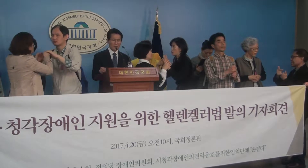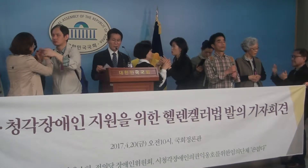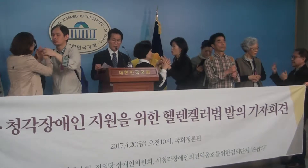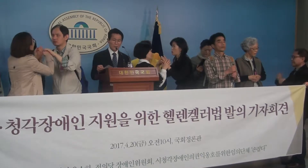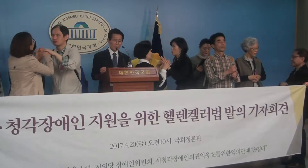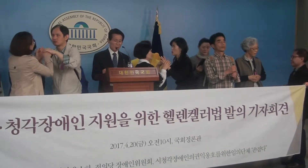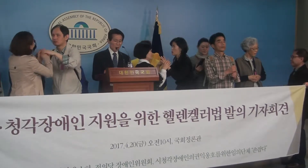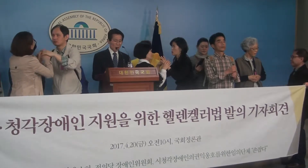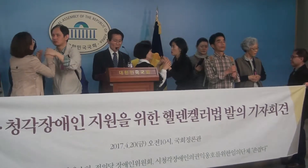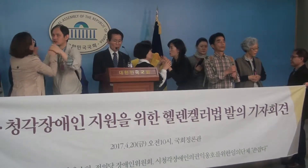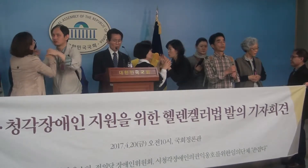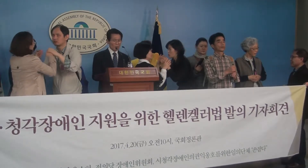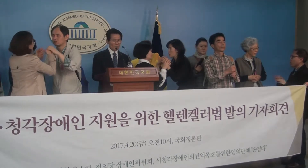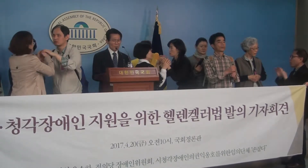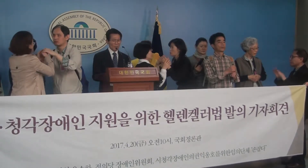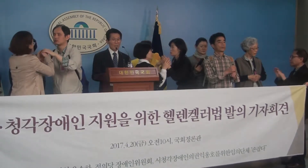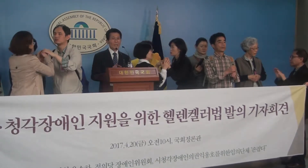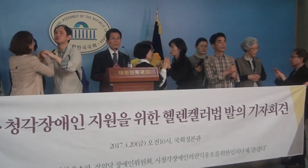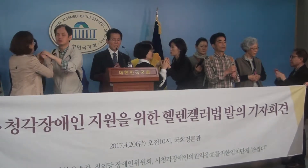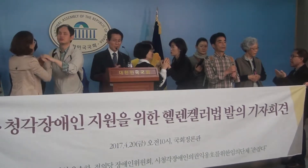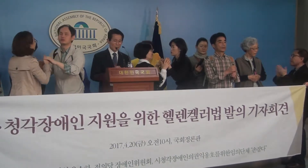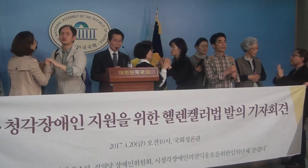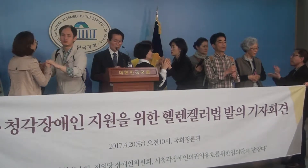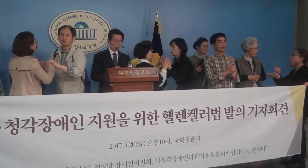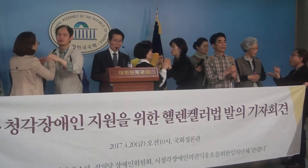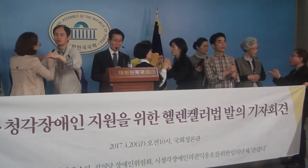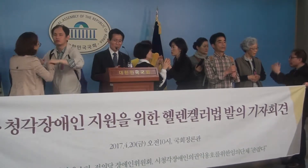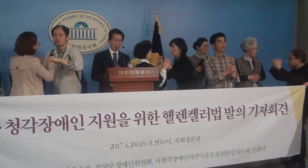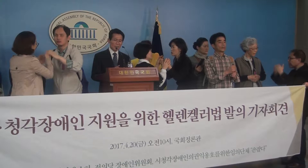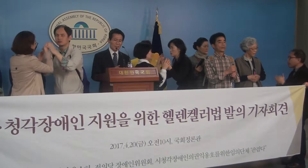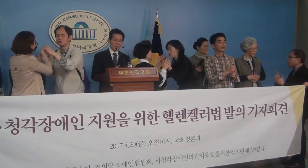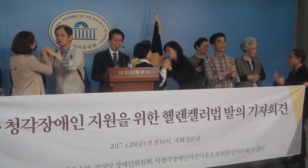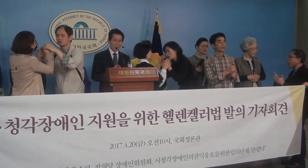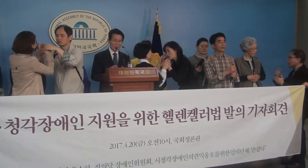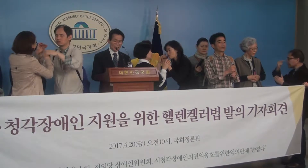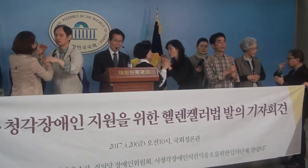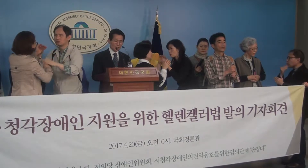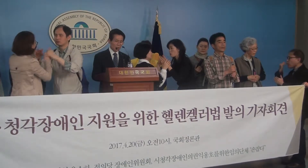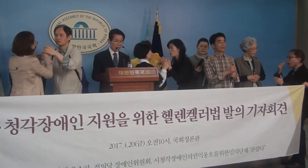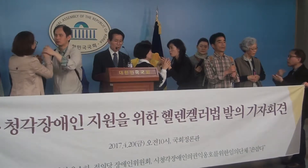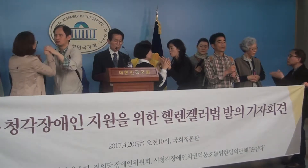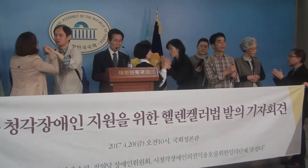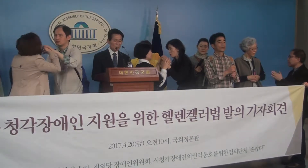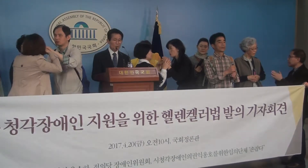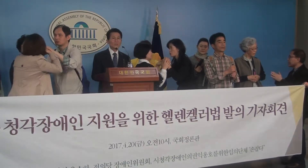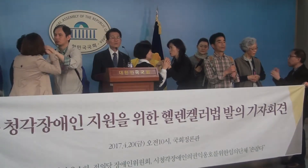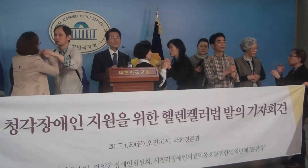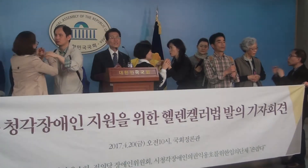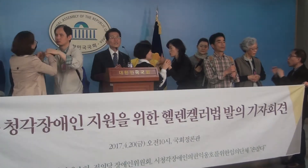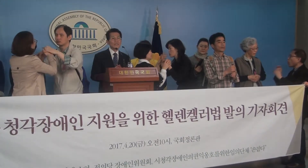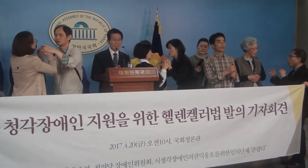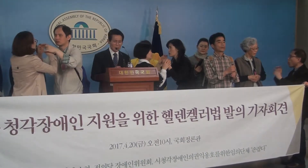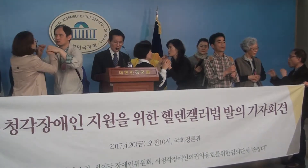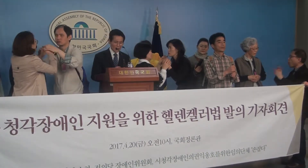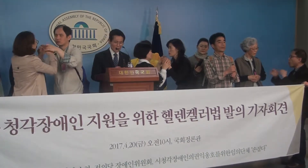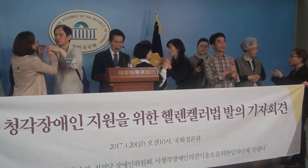뜻깊게 느껴집니다. 오늘 발의하는 개정안의 주요 내용으로는 시청각 장애인을 위한 의사소통기구의 전문